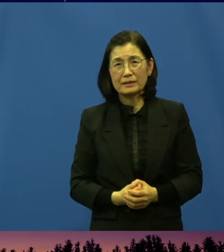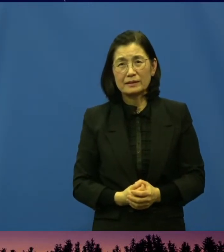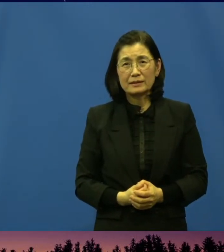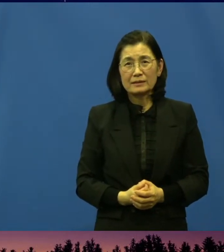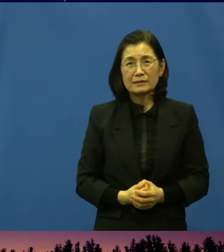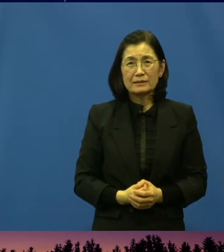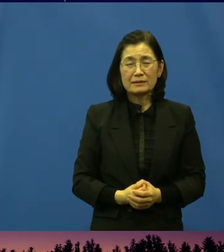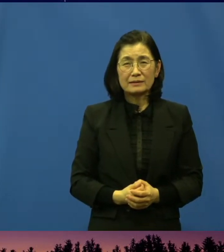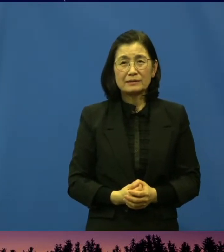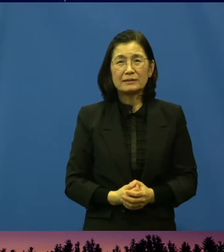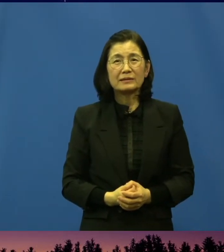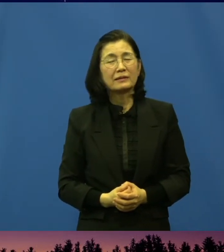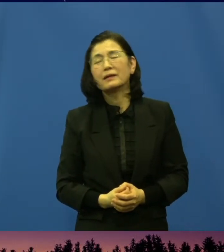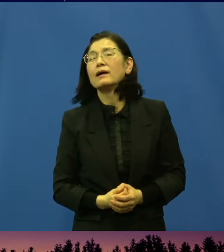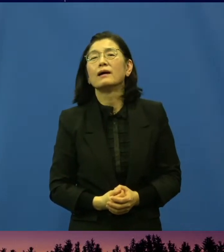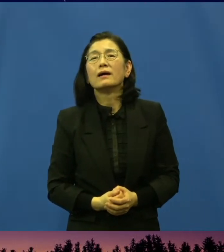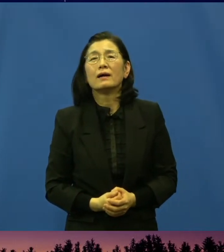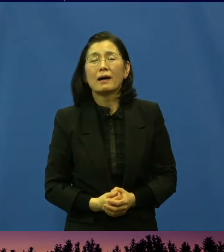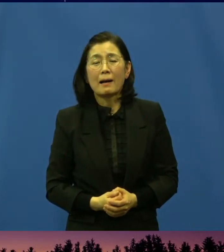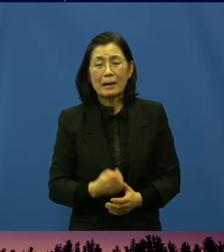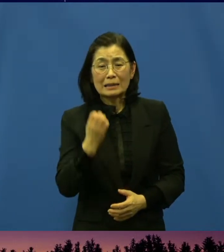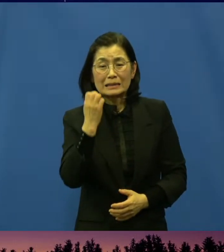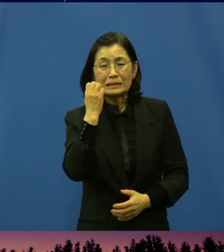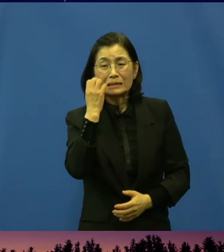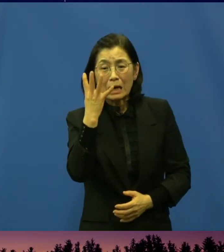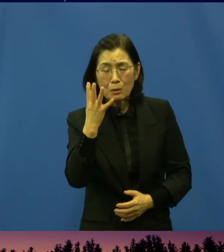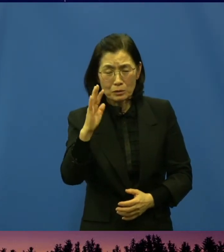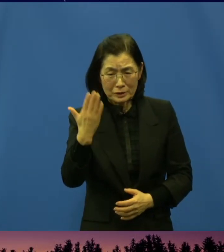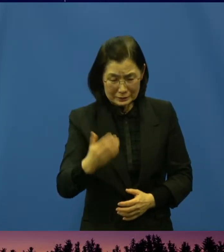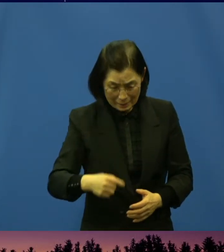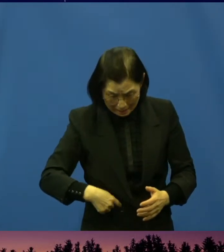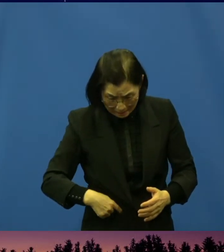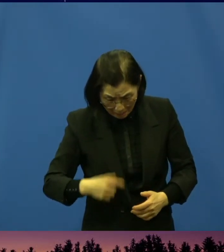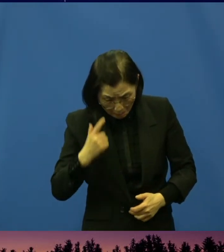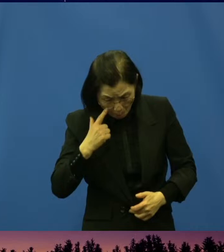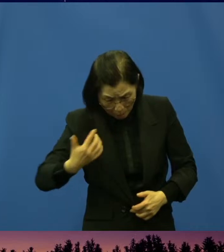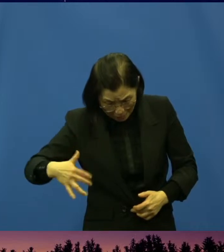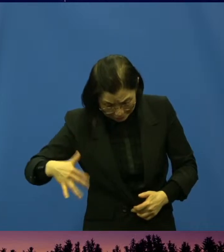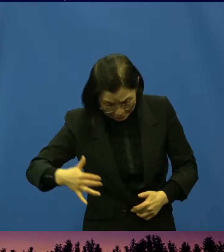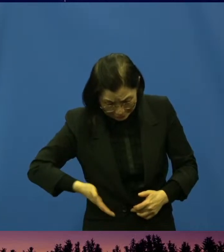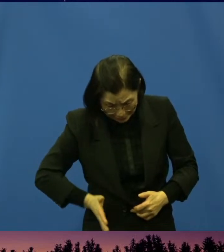4개월째도 힘들고 5개월째도 힘들고 왜 안 나오지?